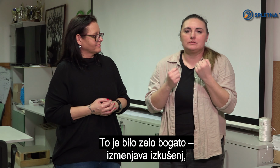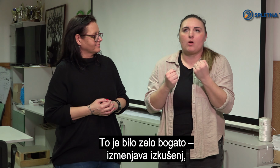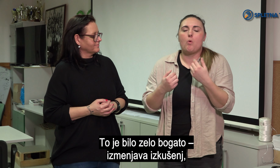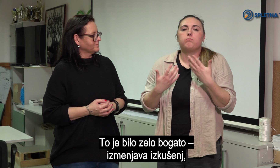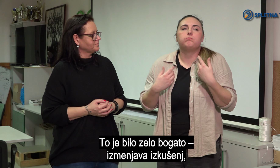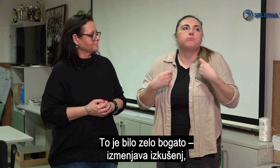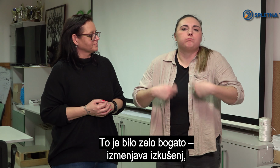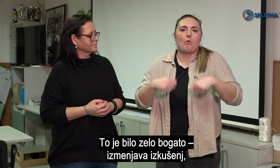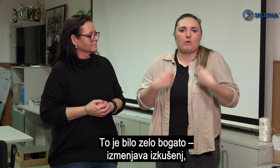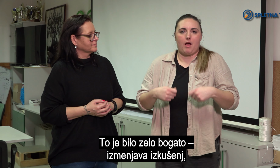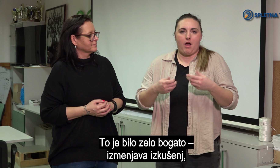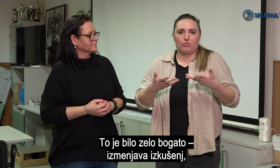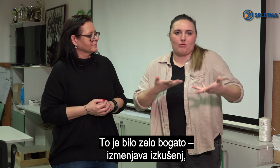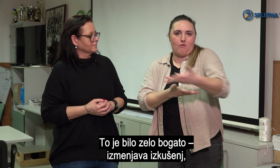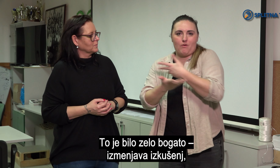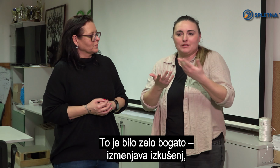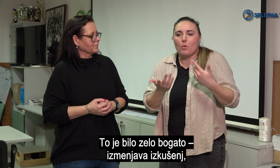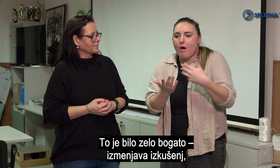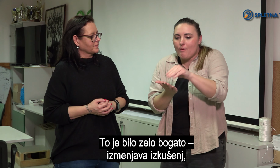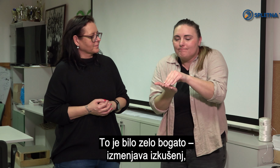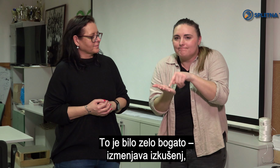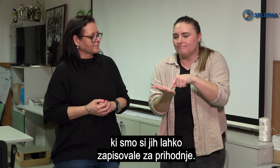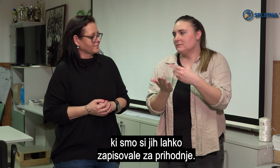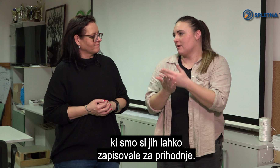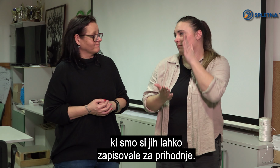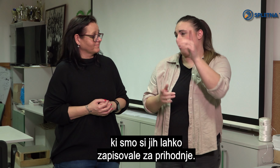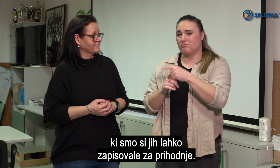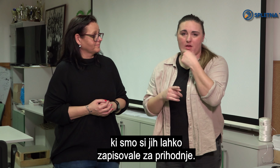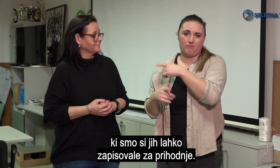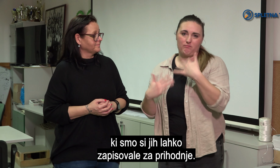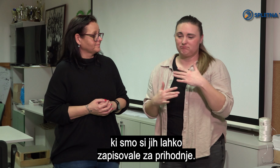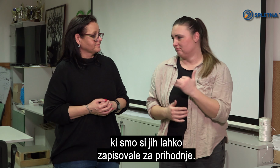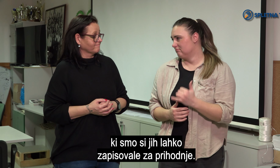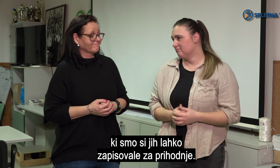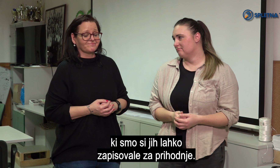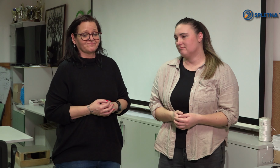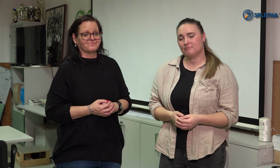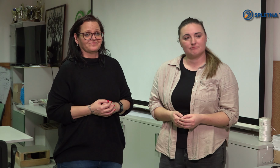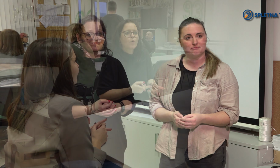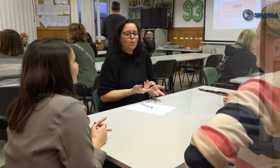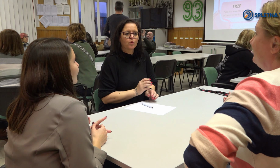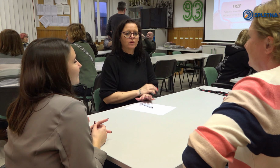zelo bogato, izmenjava izkušenj, ki smo si jih lahko zapisovale za prihodnje.